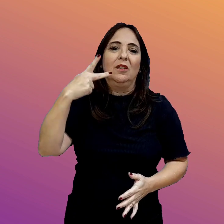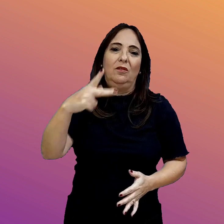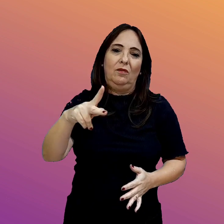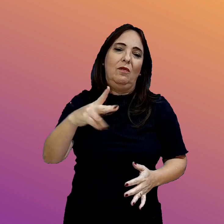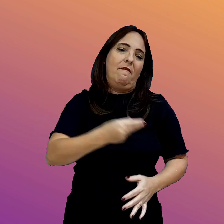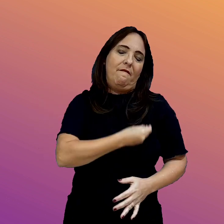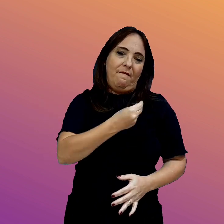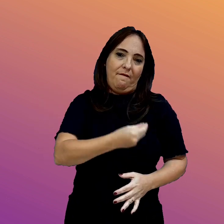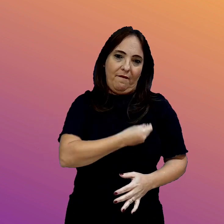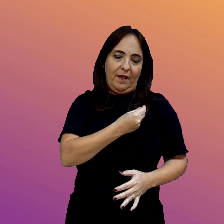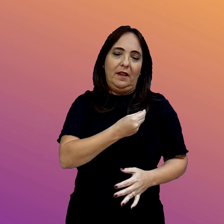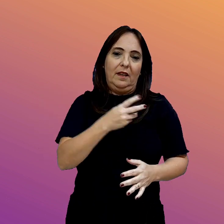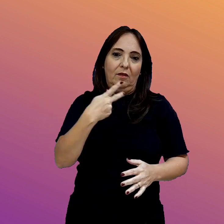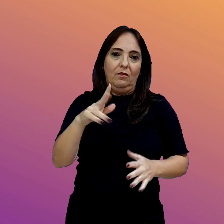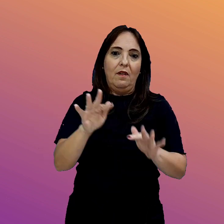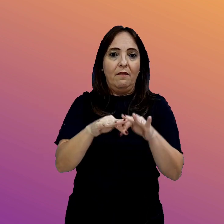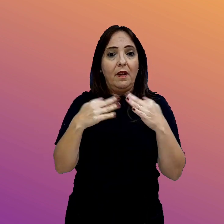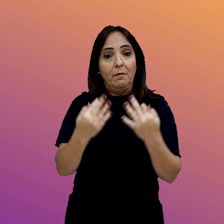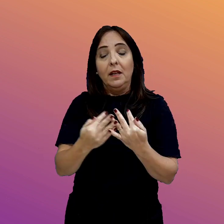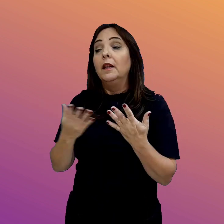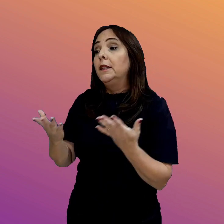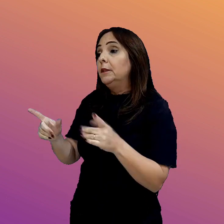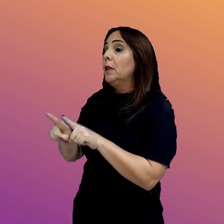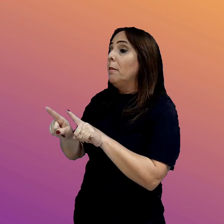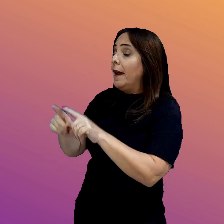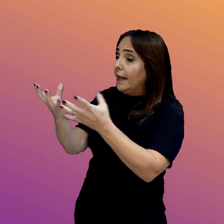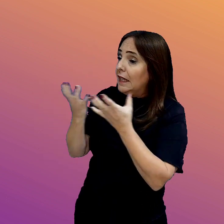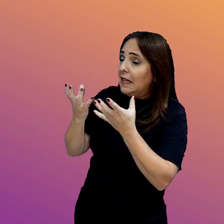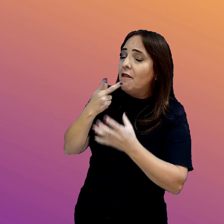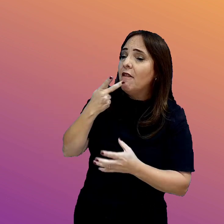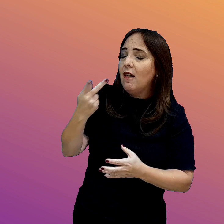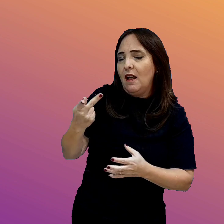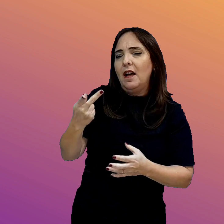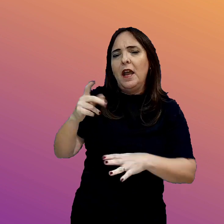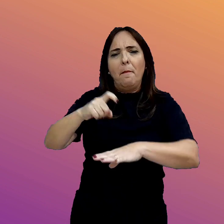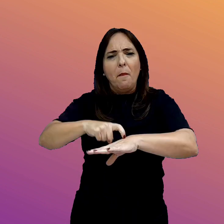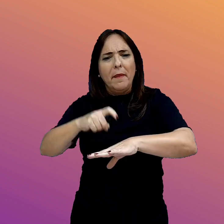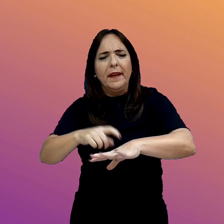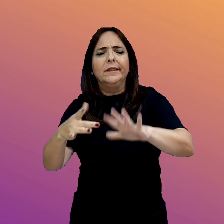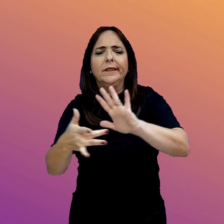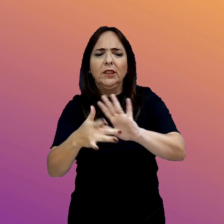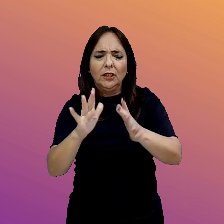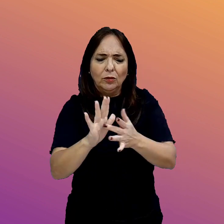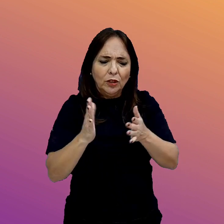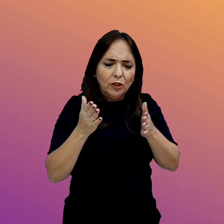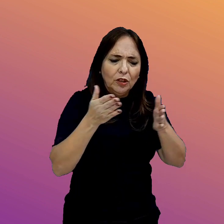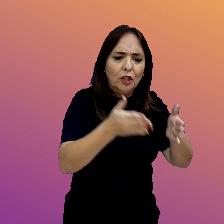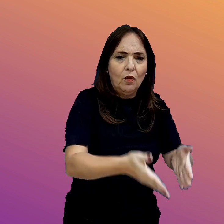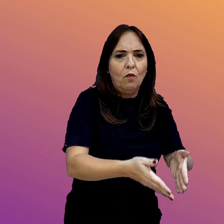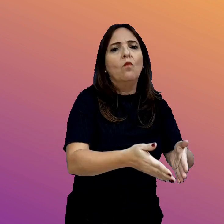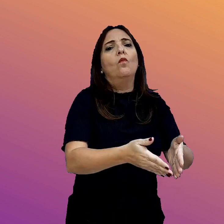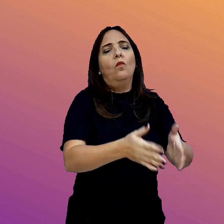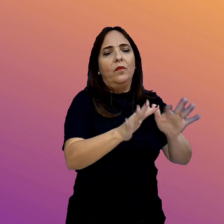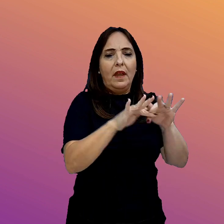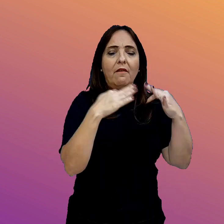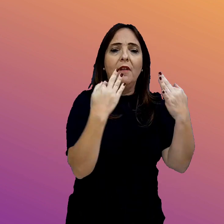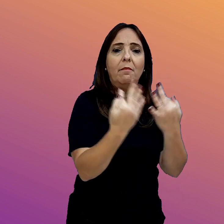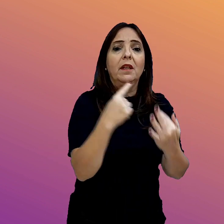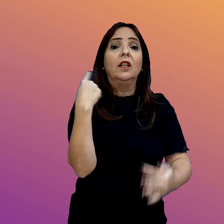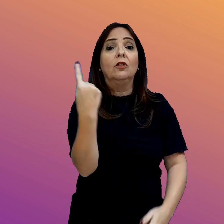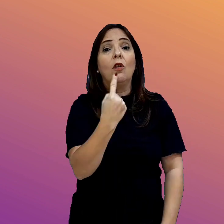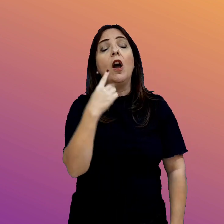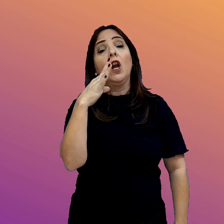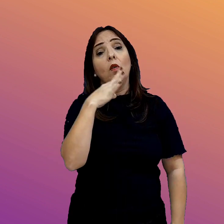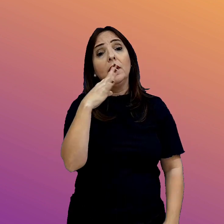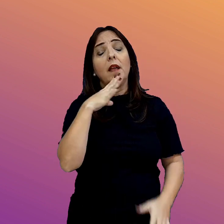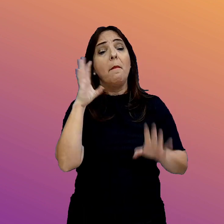Eu queria pegar um link aí dessa questão da chegada de Jesus na família, né? E nós conhecemos bem a história do